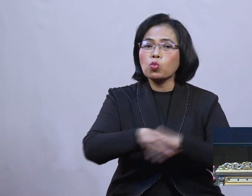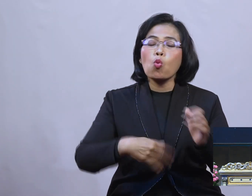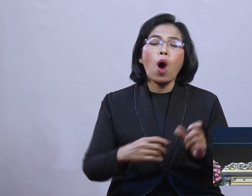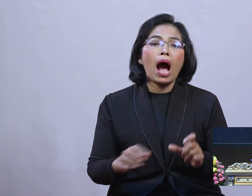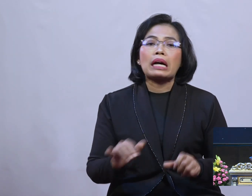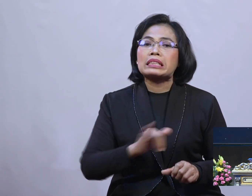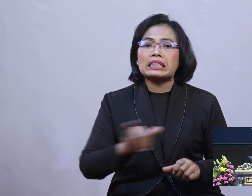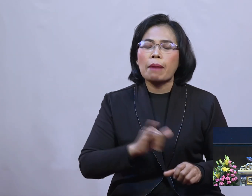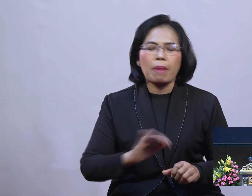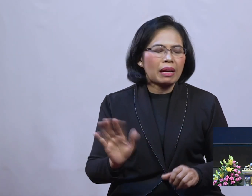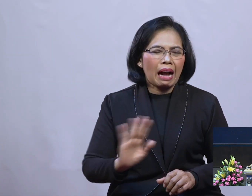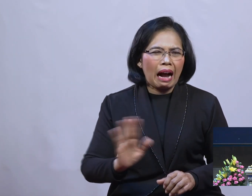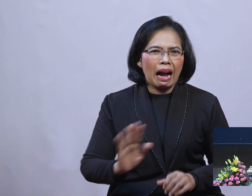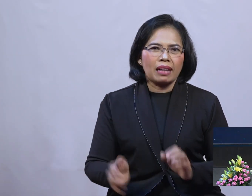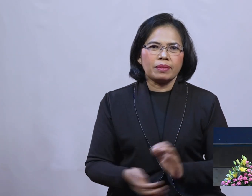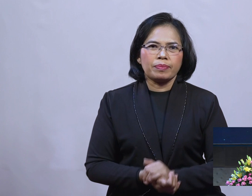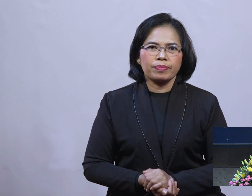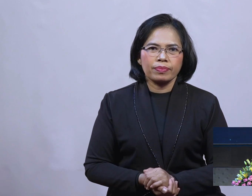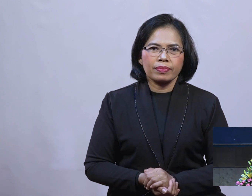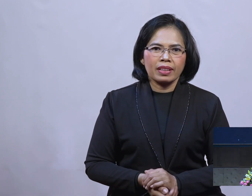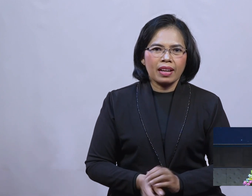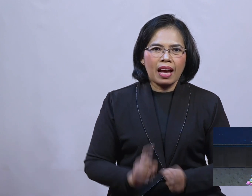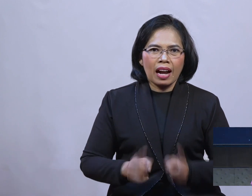Hai kalau ikut-ikut pa